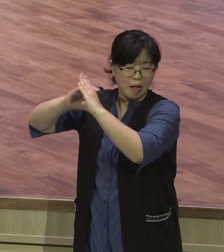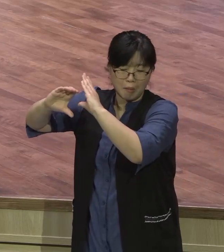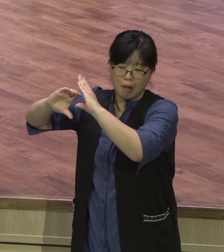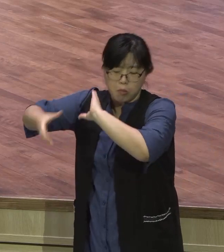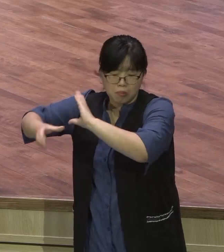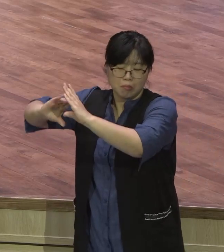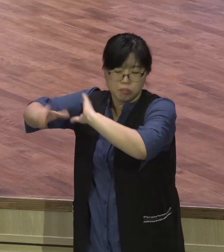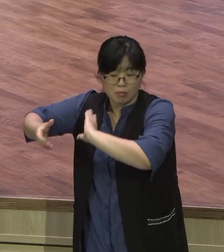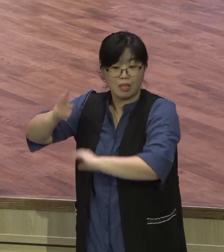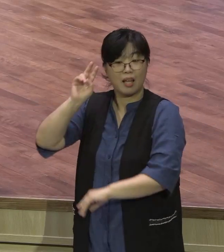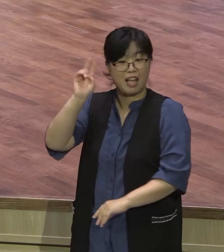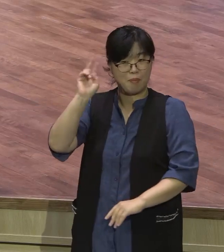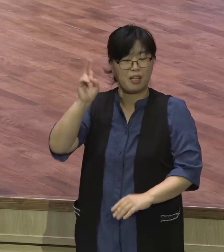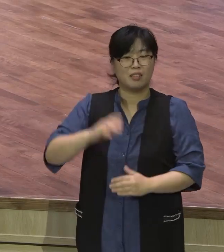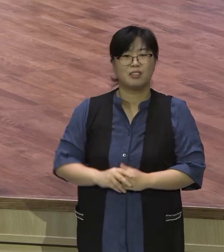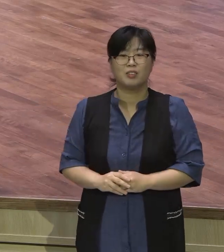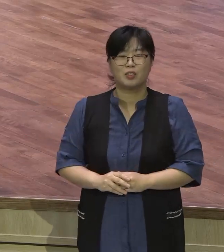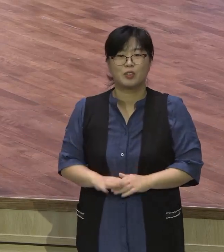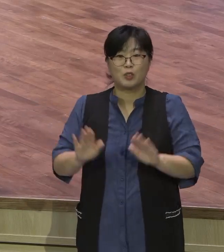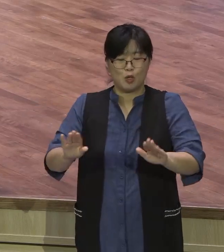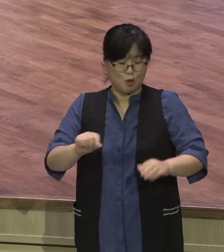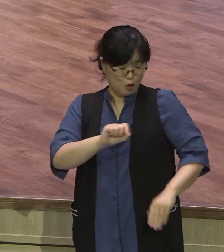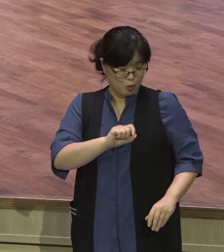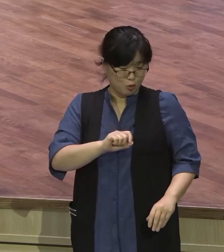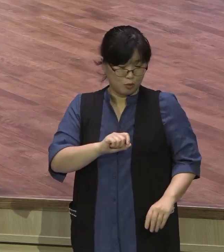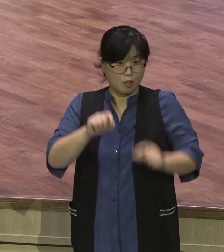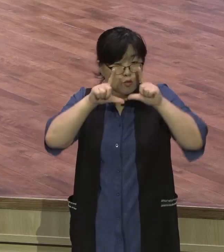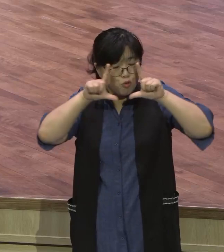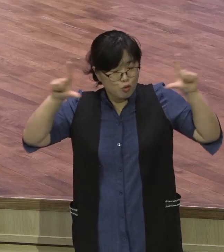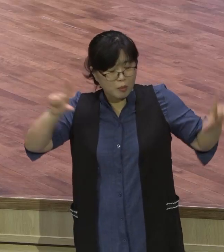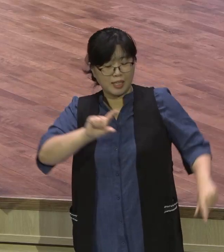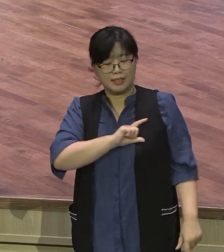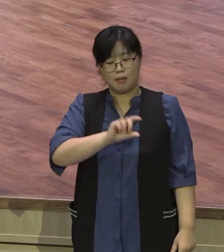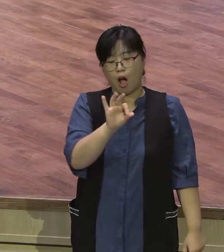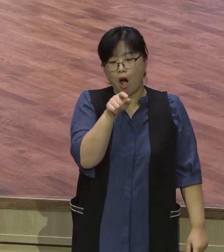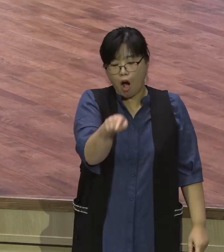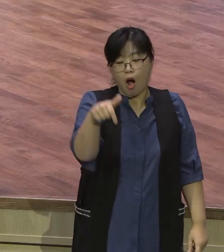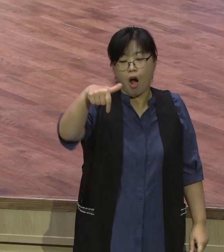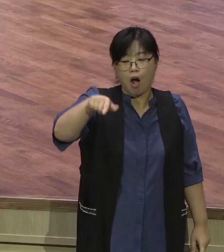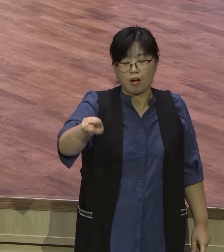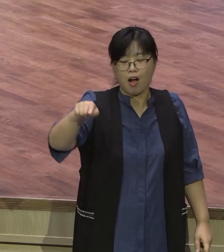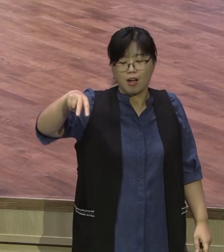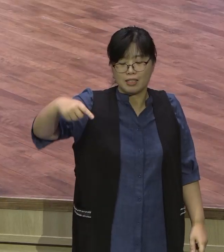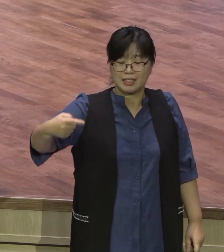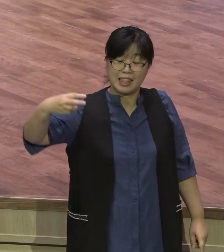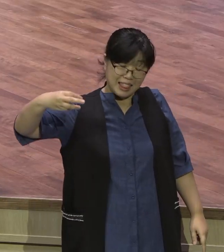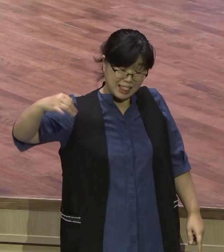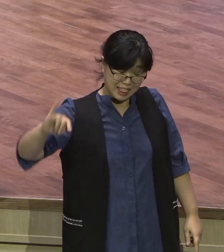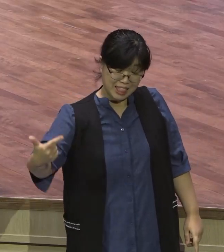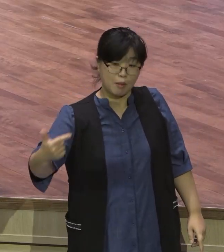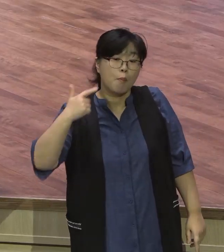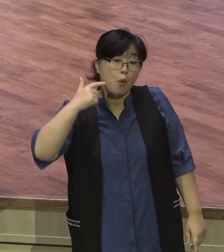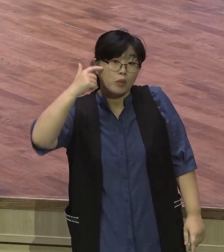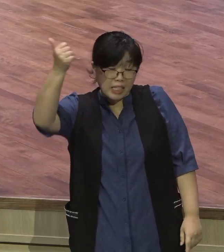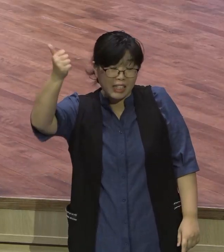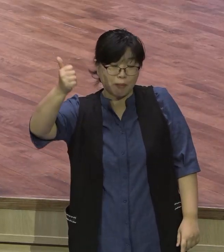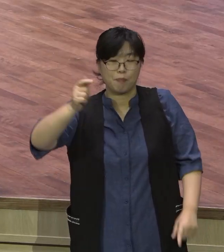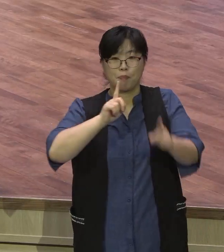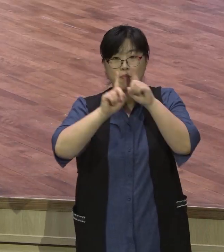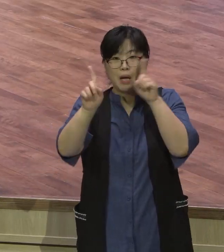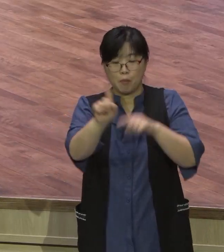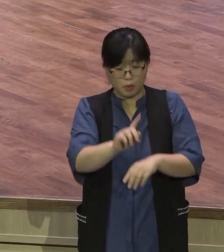것보다 더 간절히 우리에게 복주시길 원하신다. 여러분 이해가 되시죠?